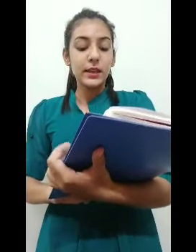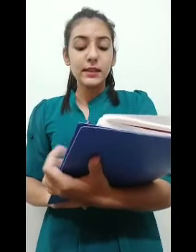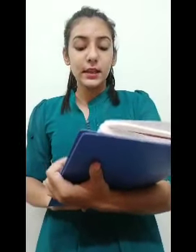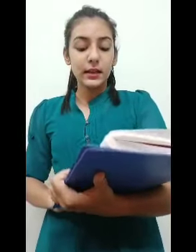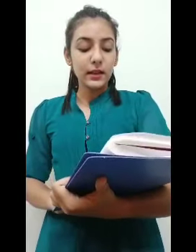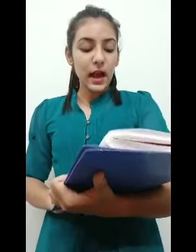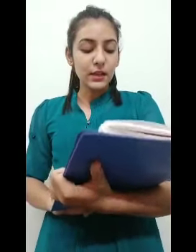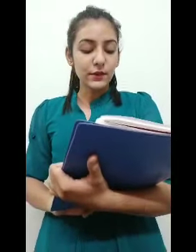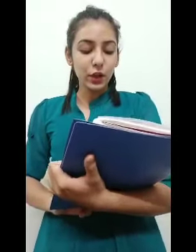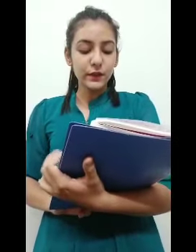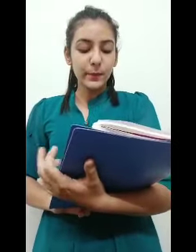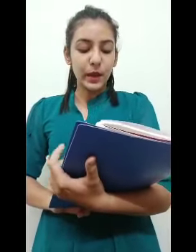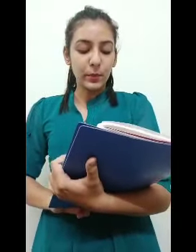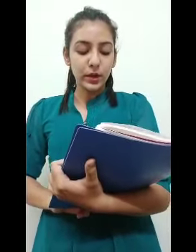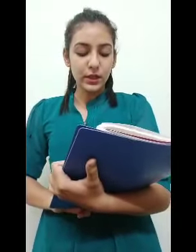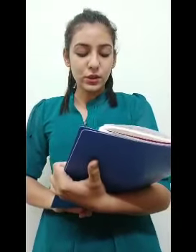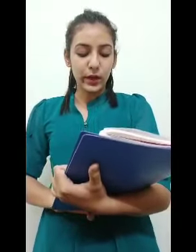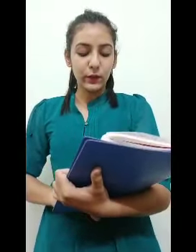दिस ईयर लास्ट वीक ऑफ सितंबर इज